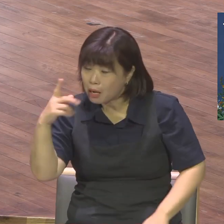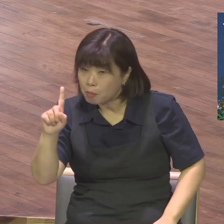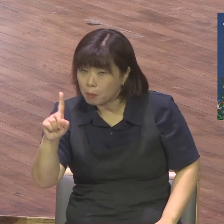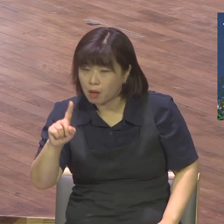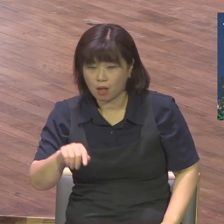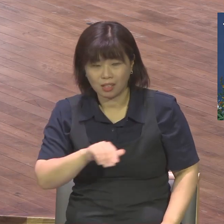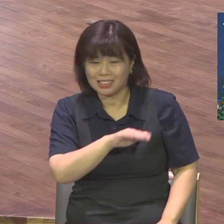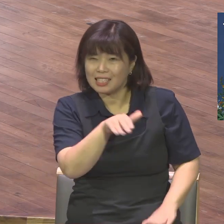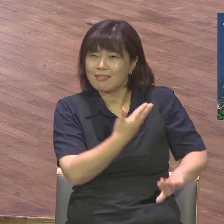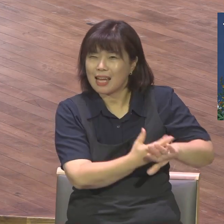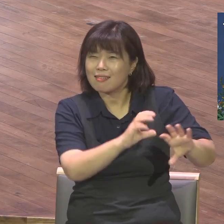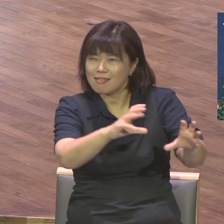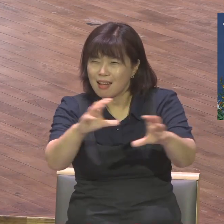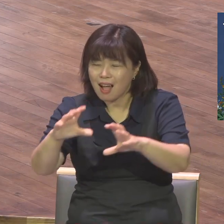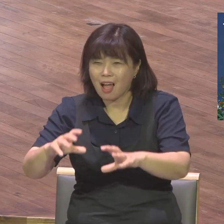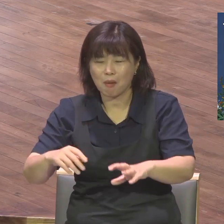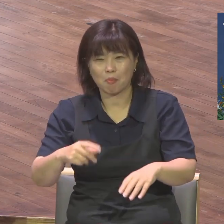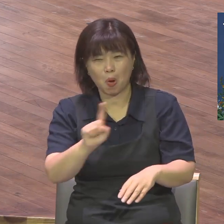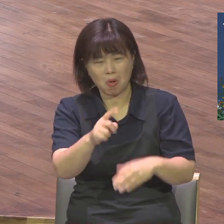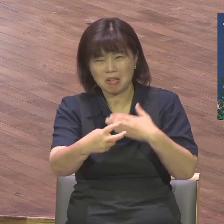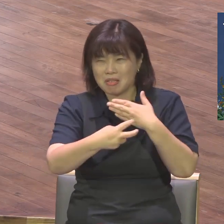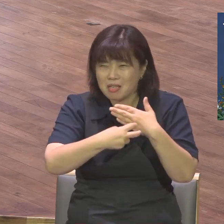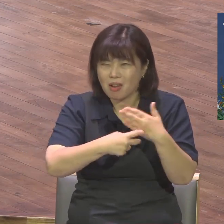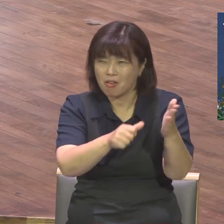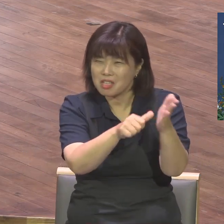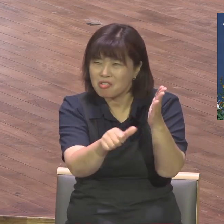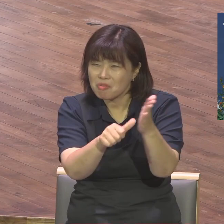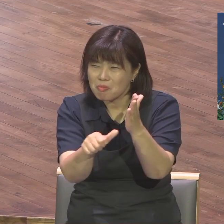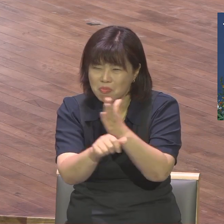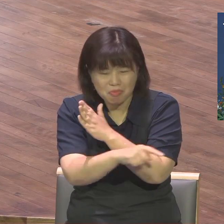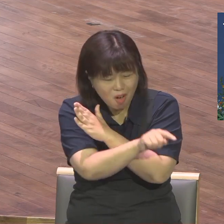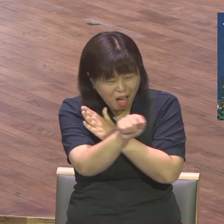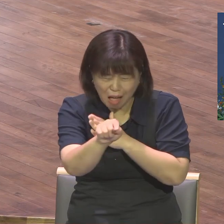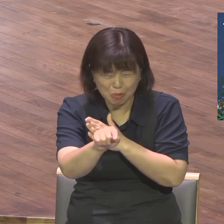한국에서 한국이 세계 최고 기술을